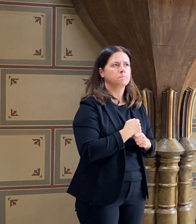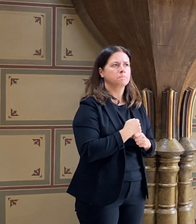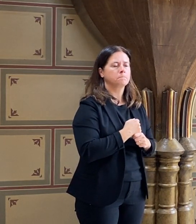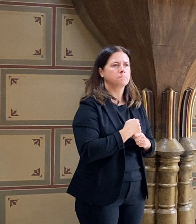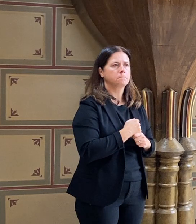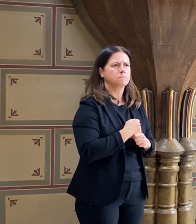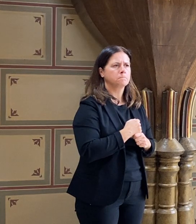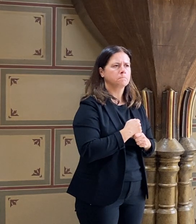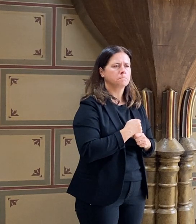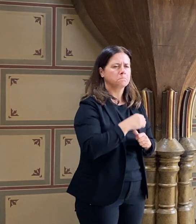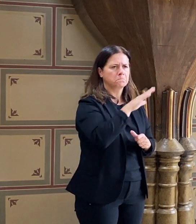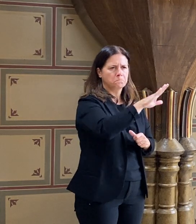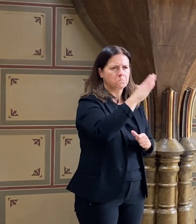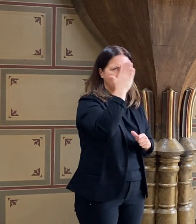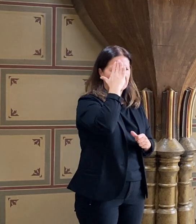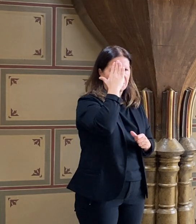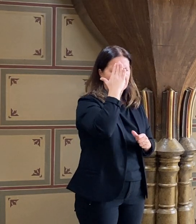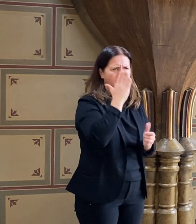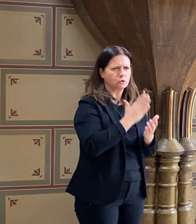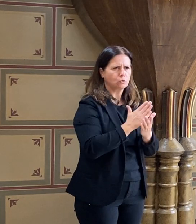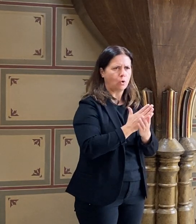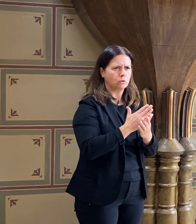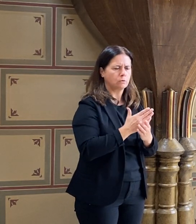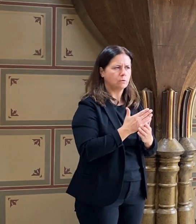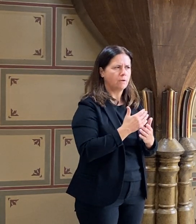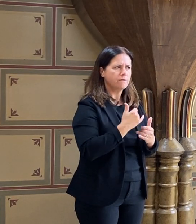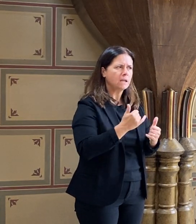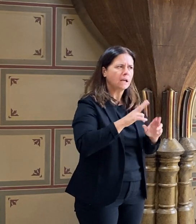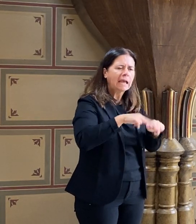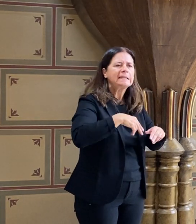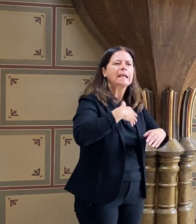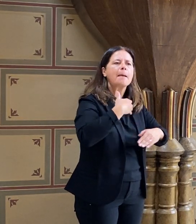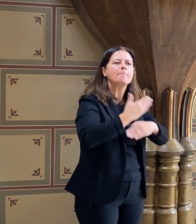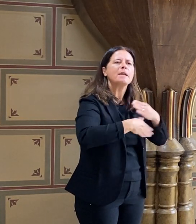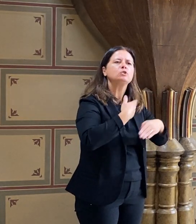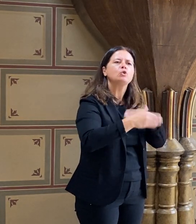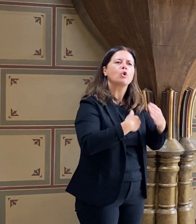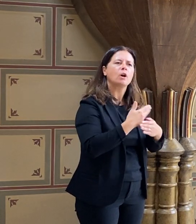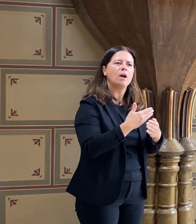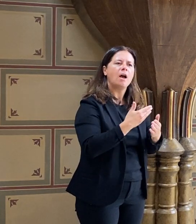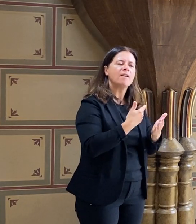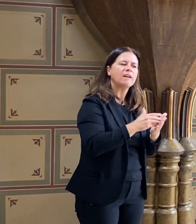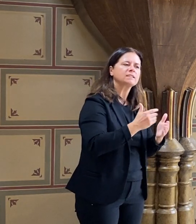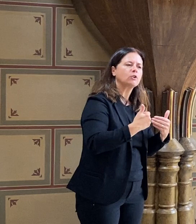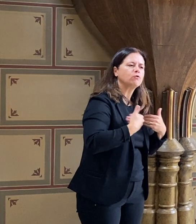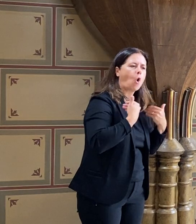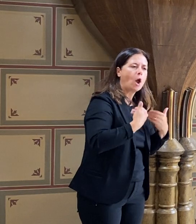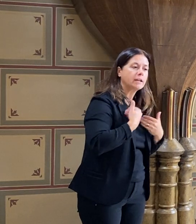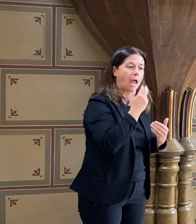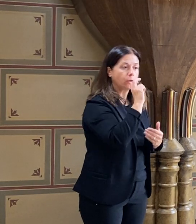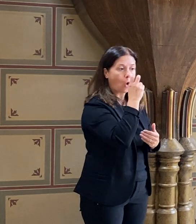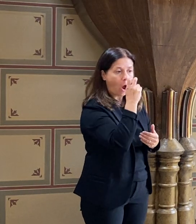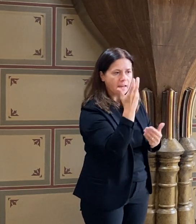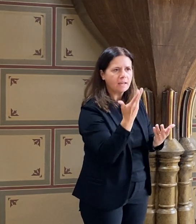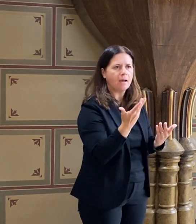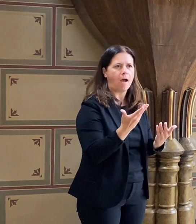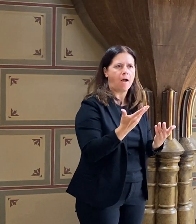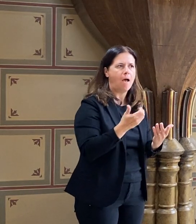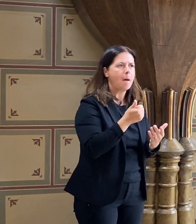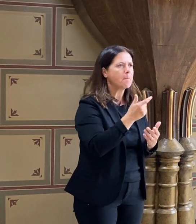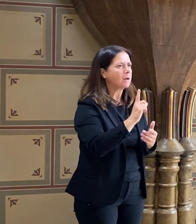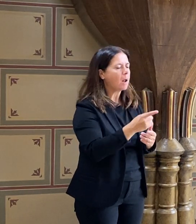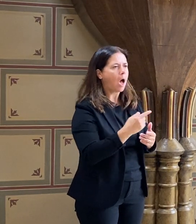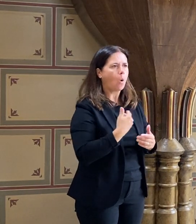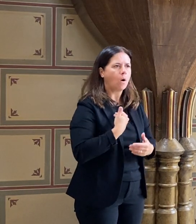Ihr kennt das Gemisch selbst besser. Was da an Freude, an Neugier, manchmal vielleicht